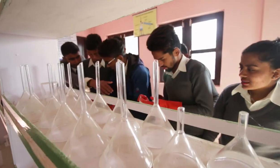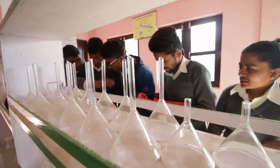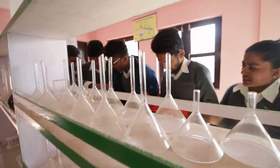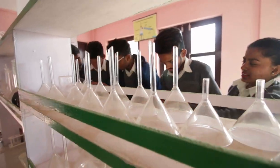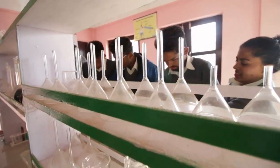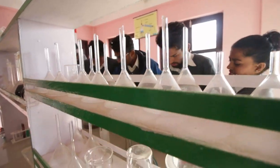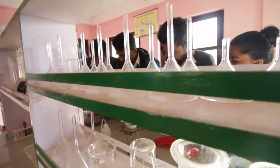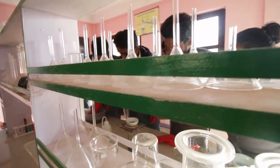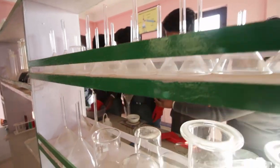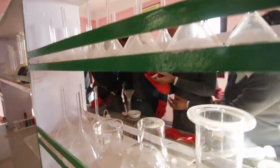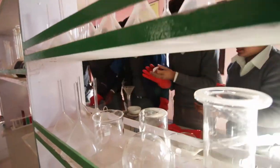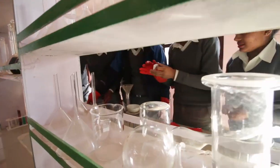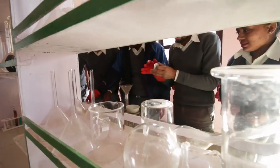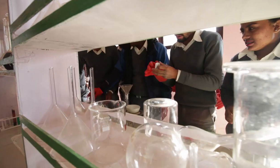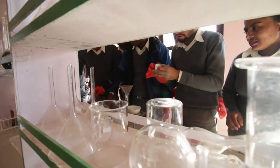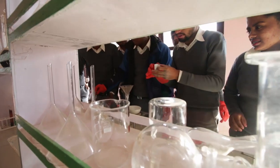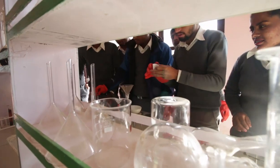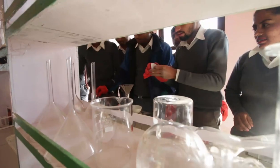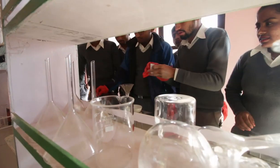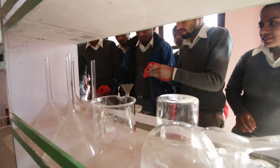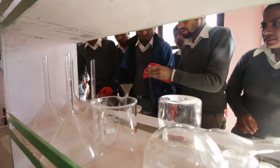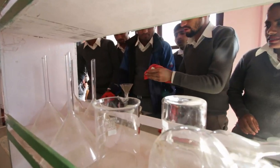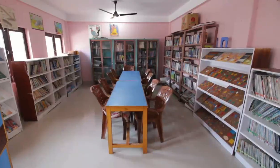जस्तै प्र्याक्टिकल ल्याब,